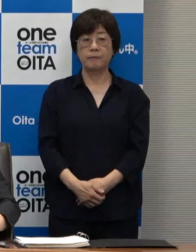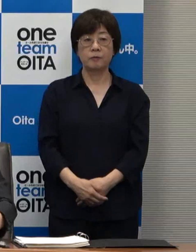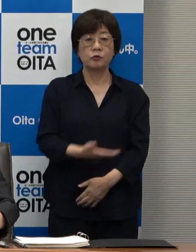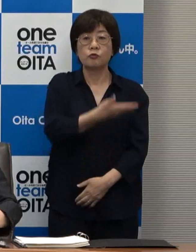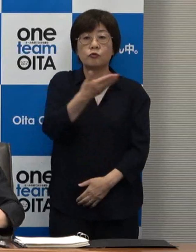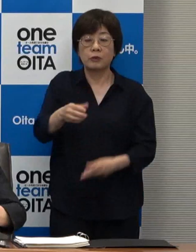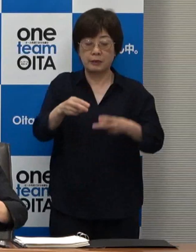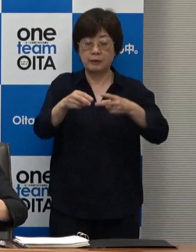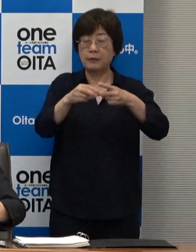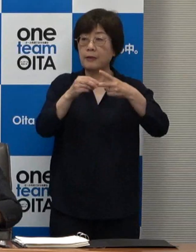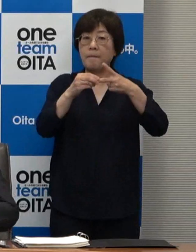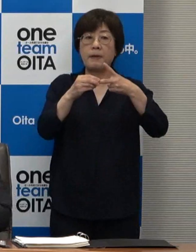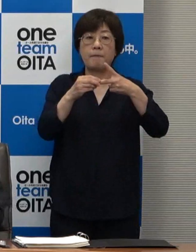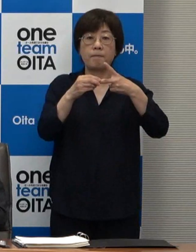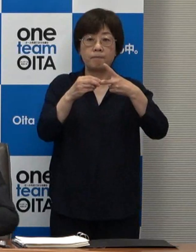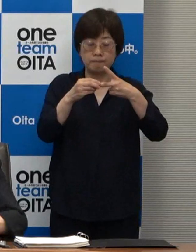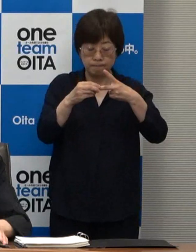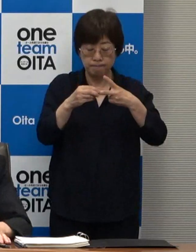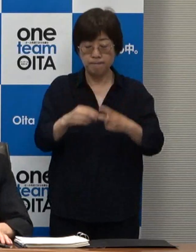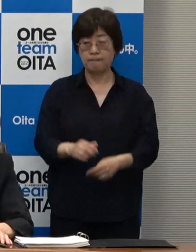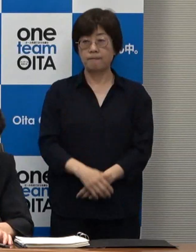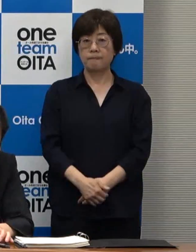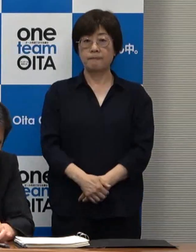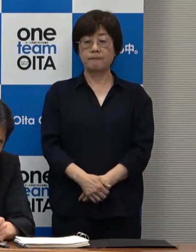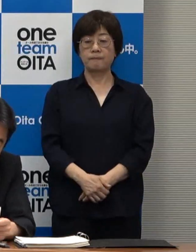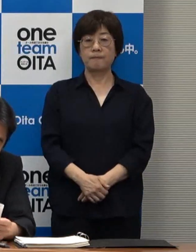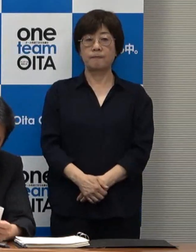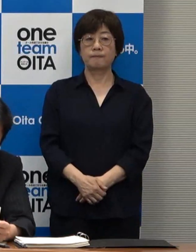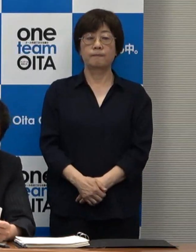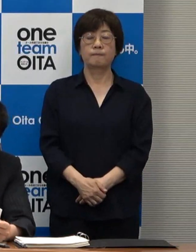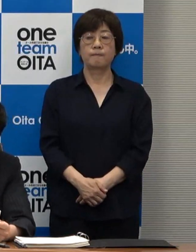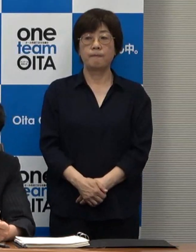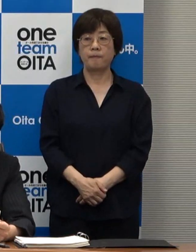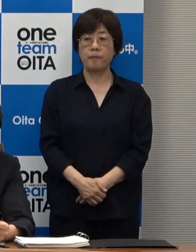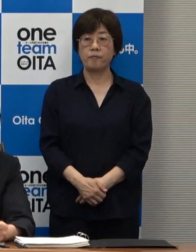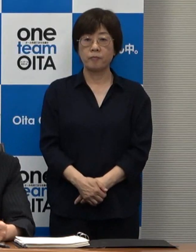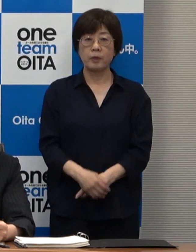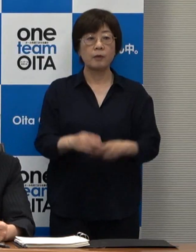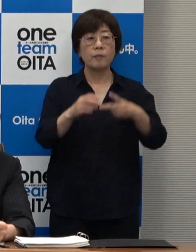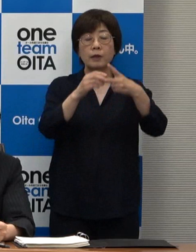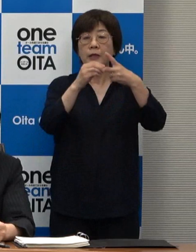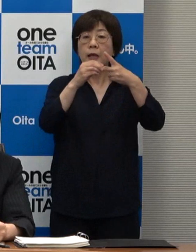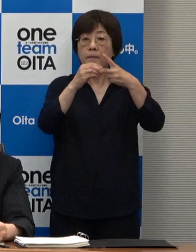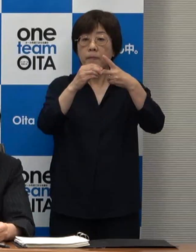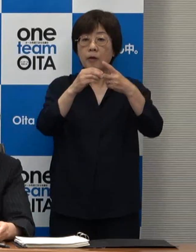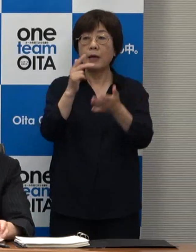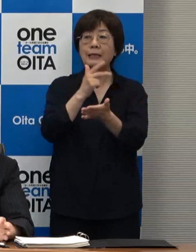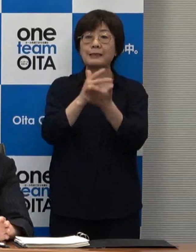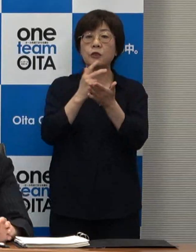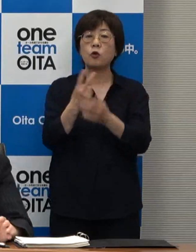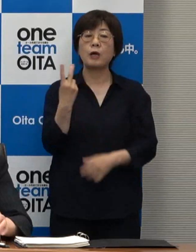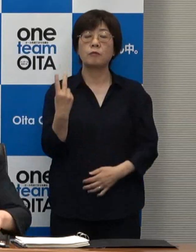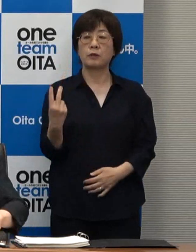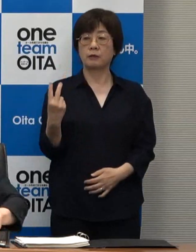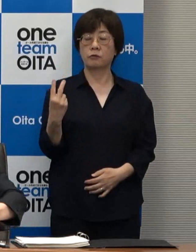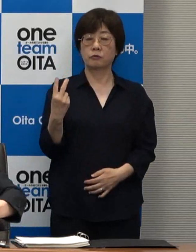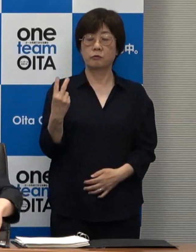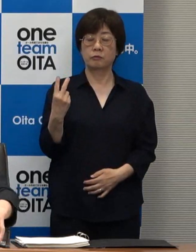続いて2点目よろしいですか。はい、これは資料が2つですかね。